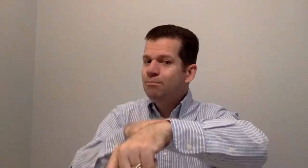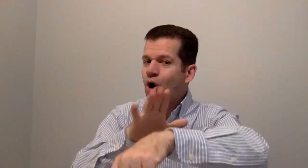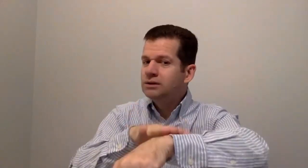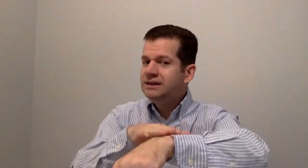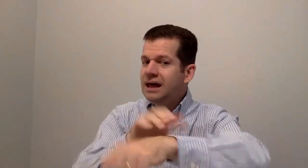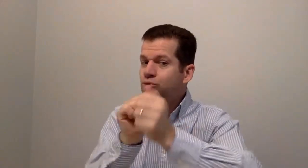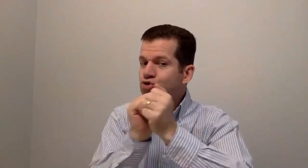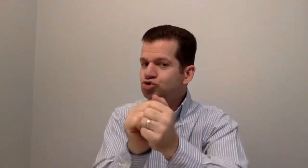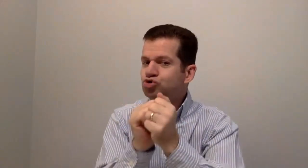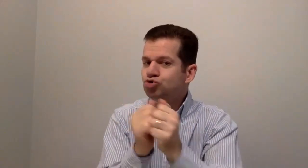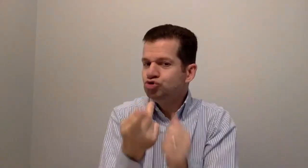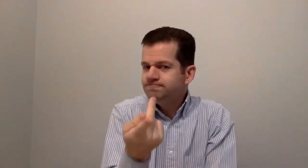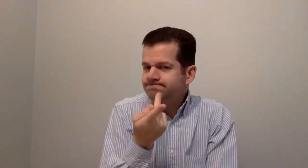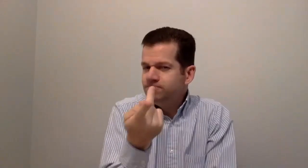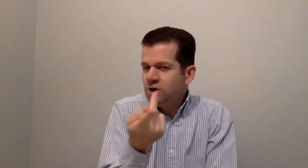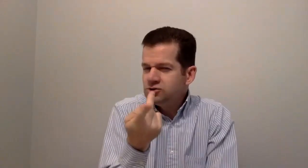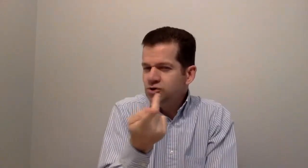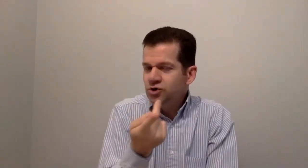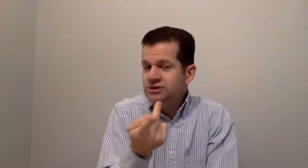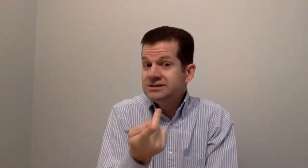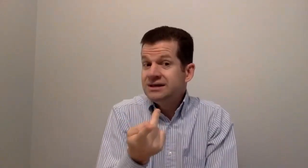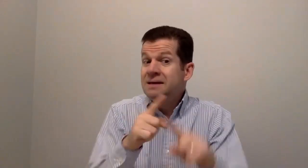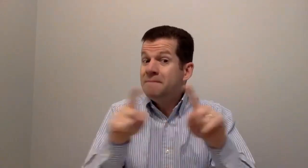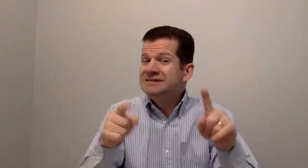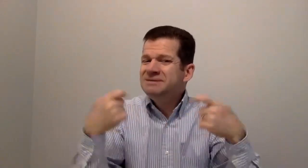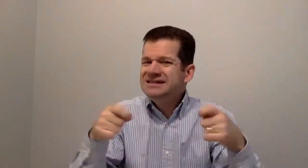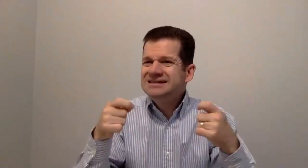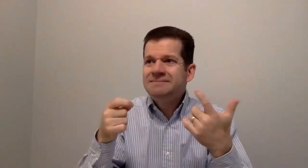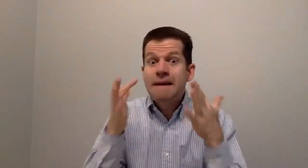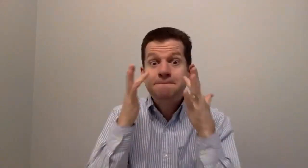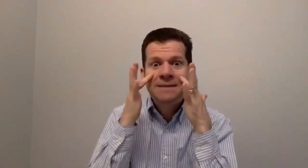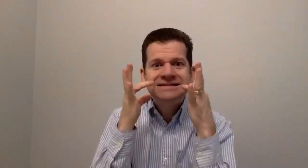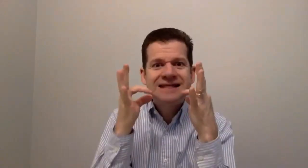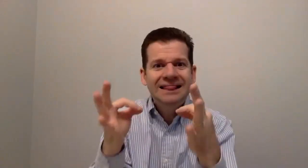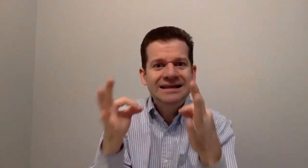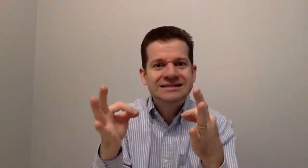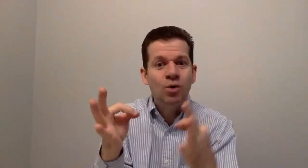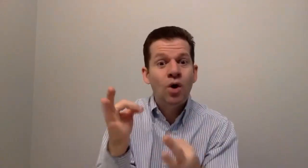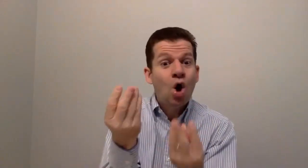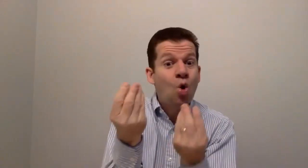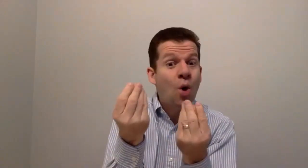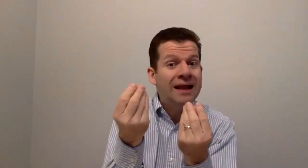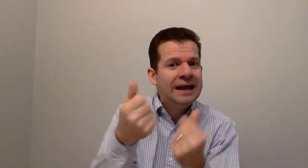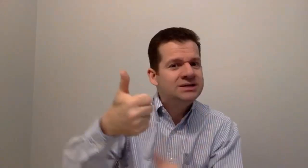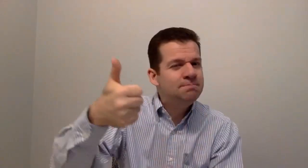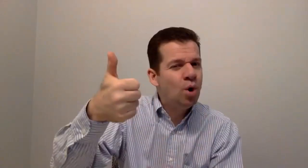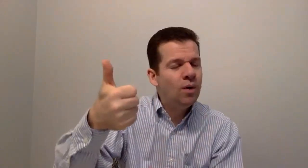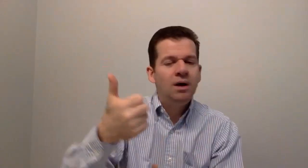ó, tempo juntos, nós dois, mas precisa prestar atenção, qualidade boa.